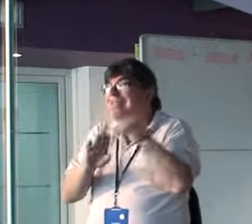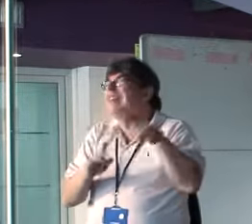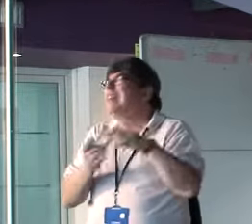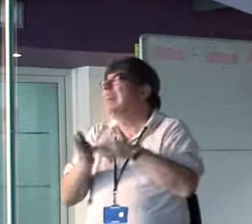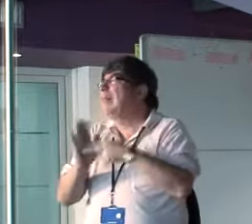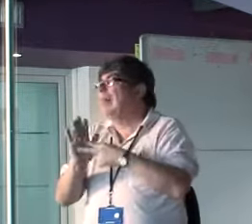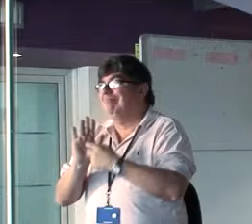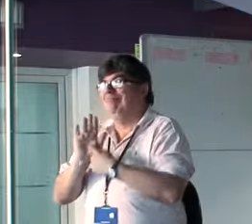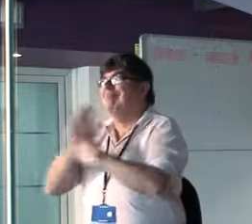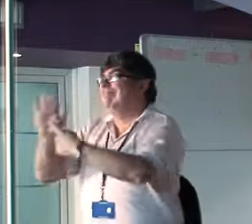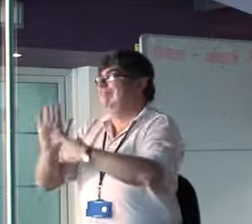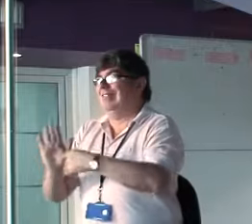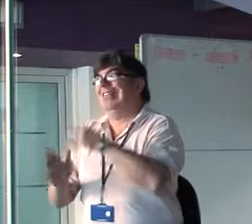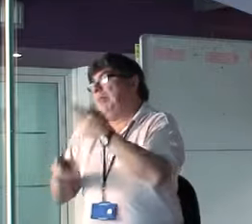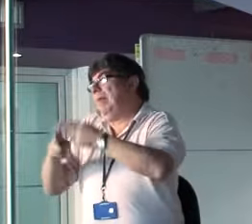antagonista.